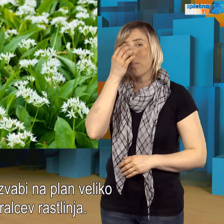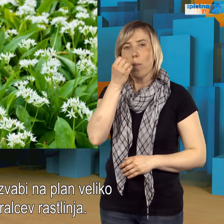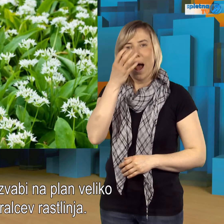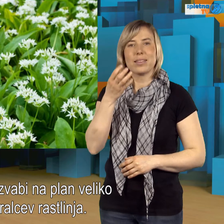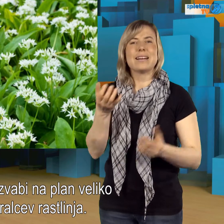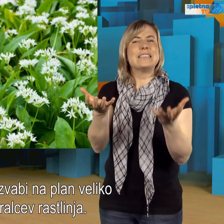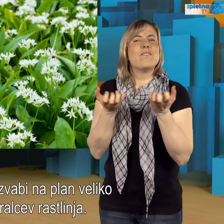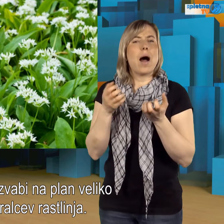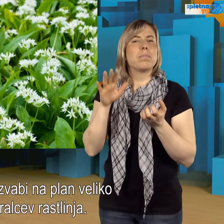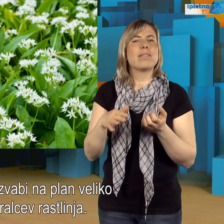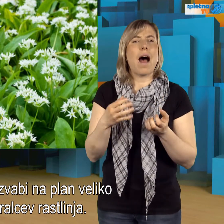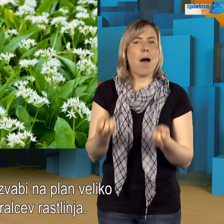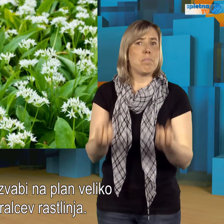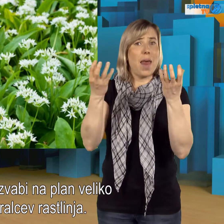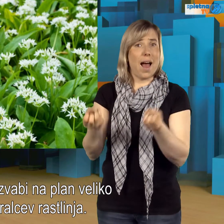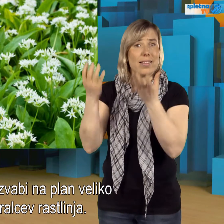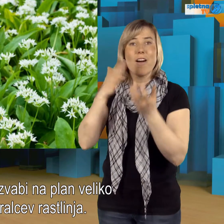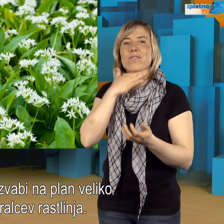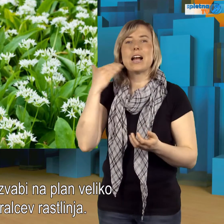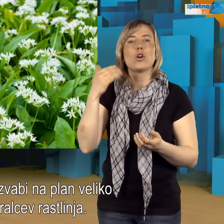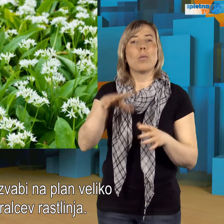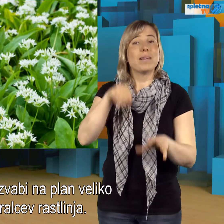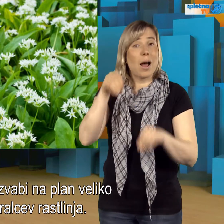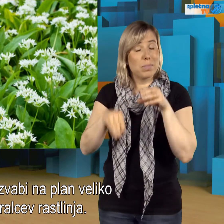Pomlad zvabi na plan veliko nabiralcev rastlinja.